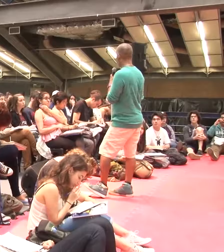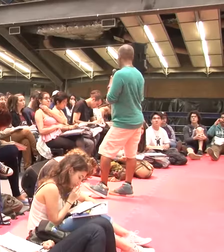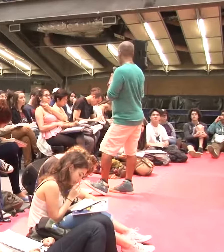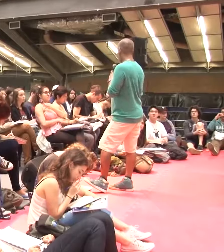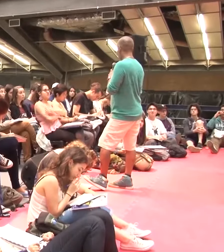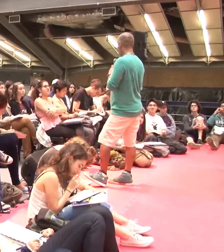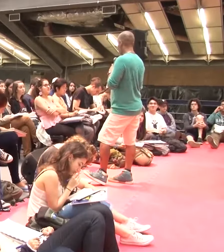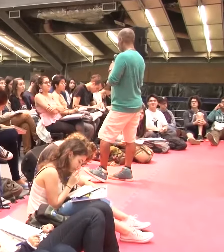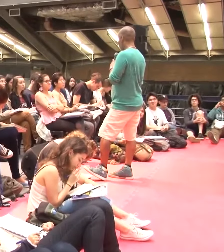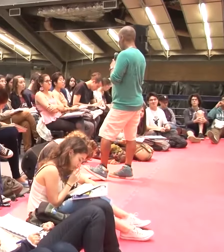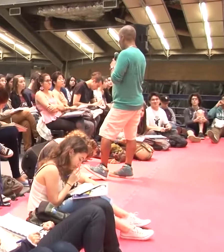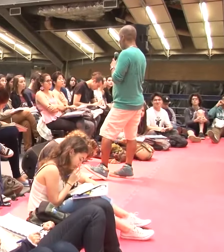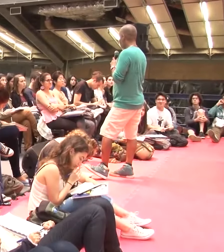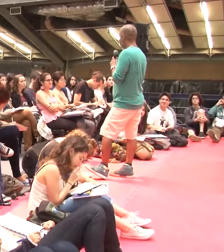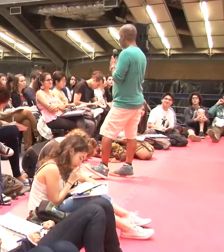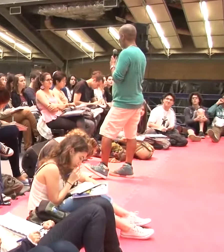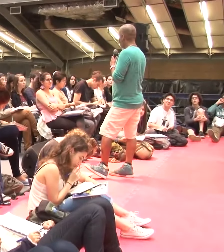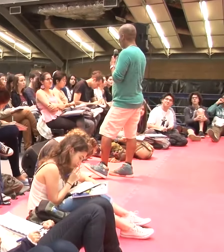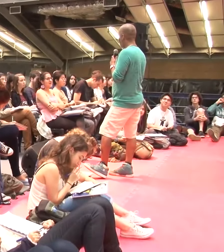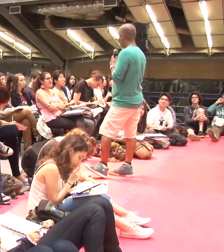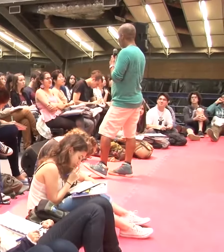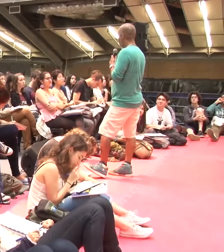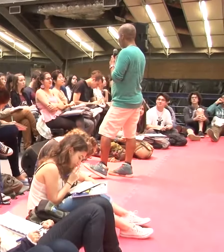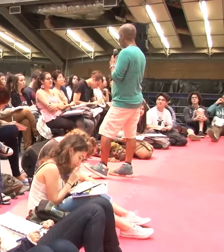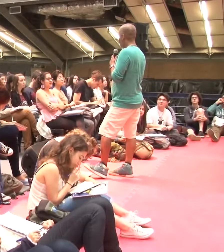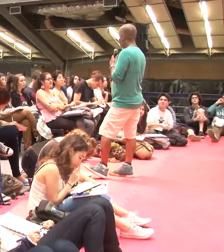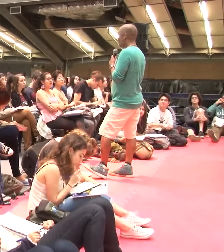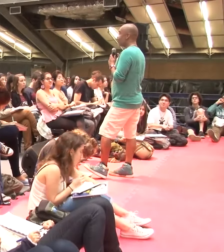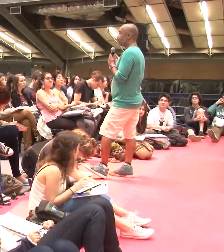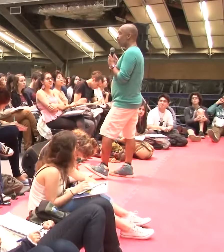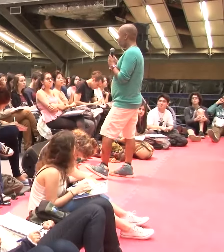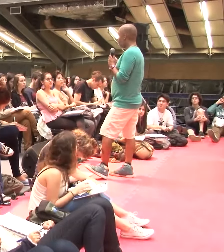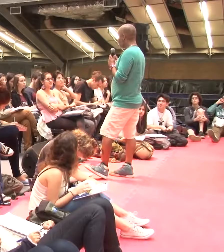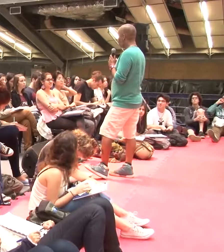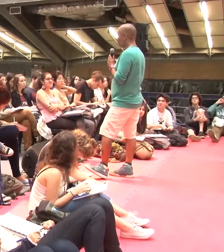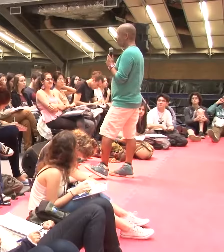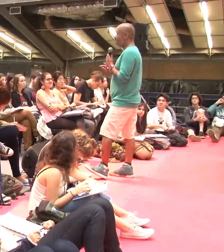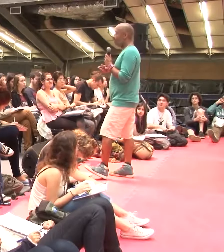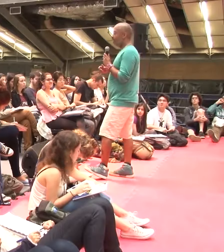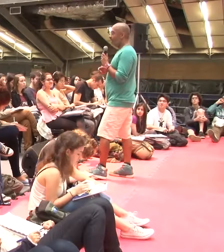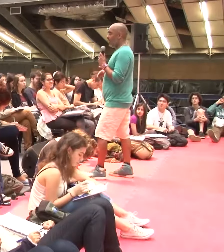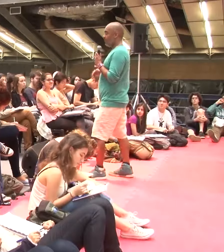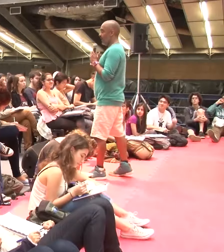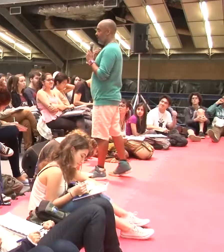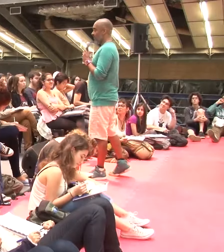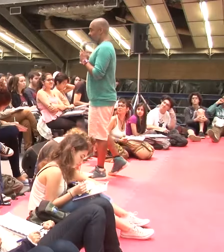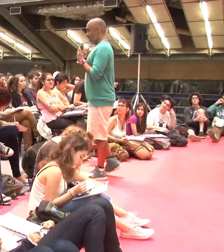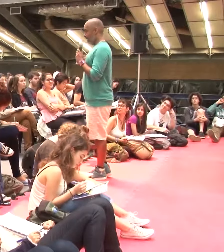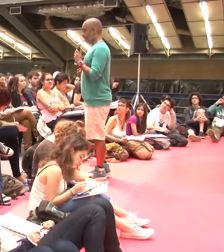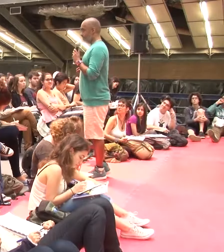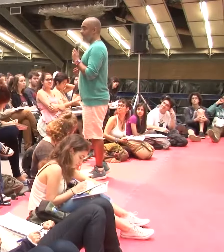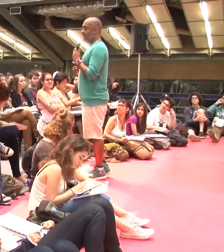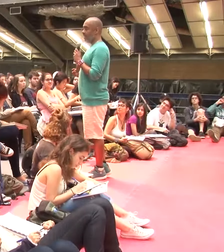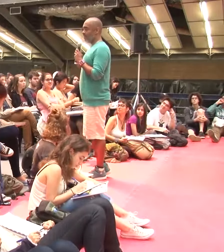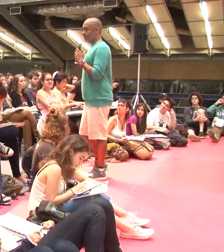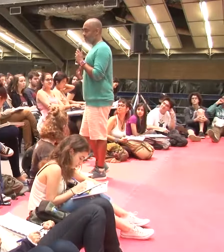Snickers, quando você está com fome, Snickers não é. Como é que é o nome do chocolate? É Snickers, né? Que aparece a